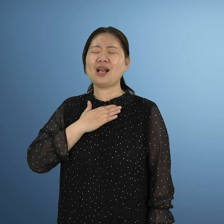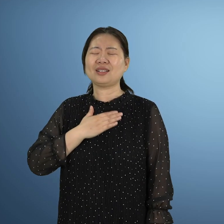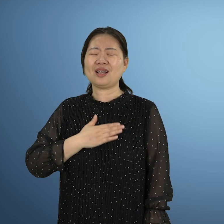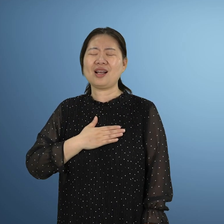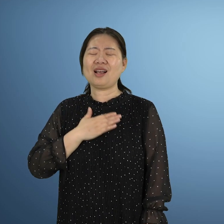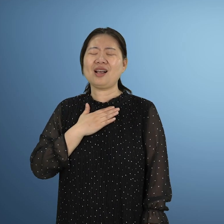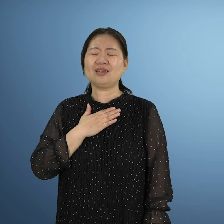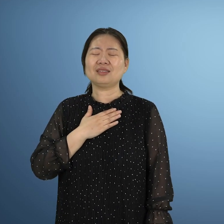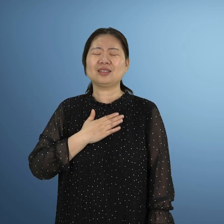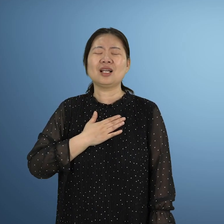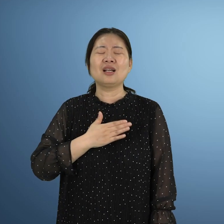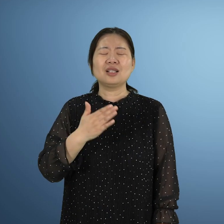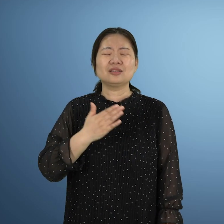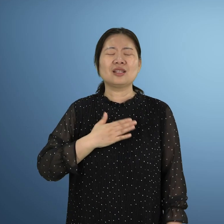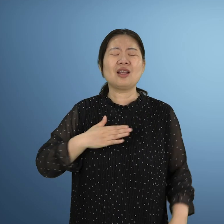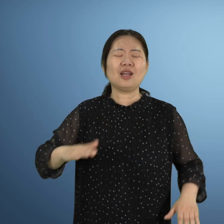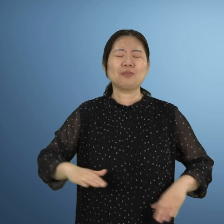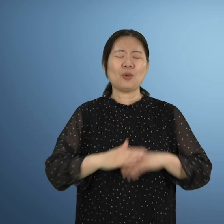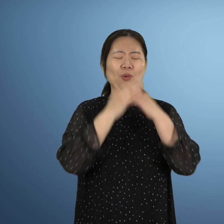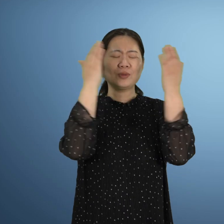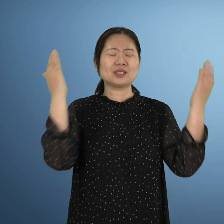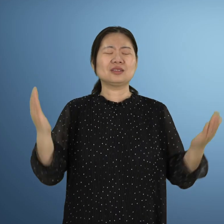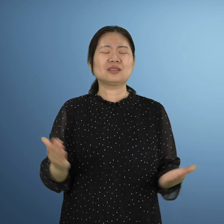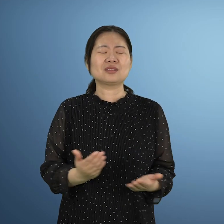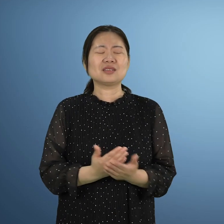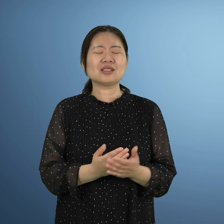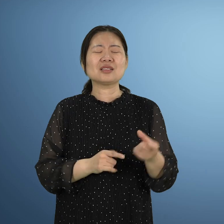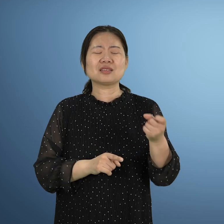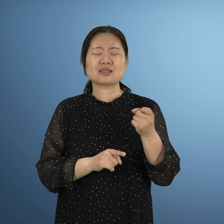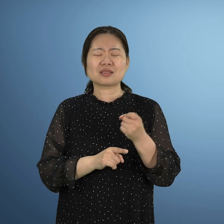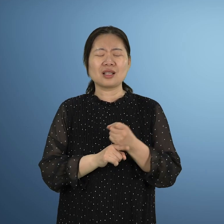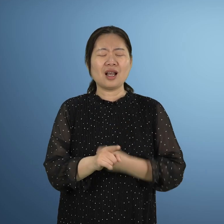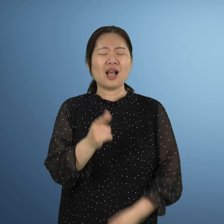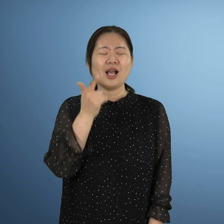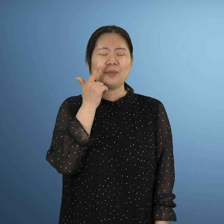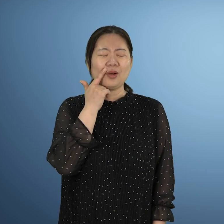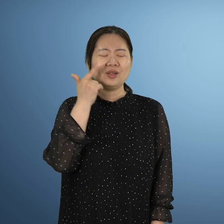마음 알아. 내 모든 뜻